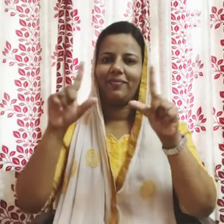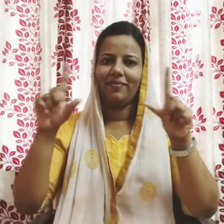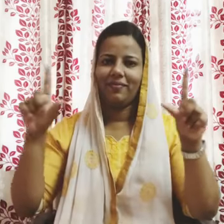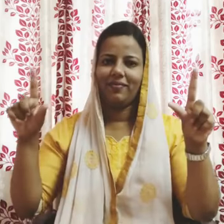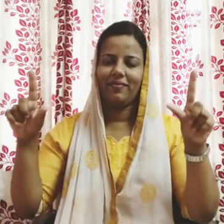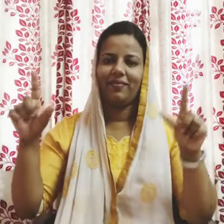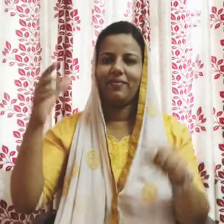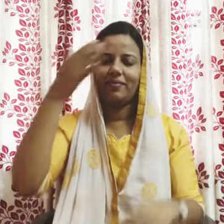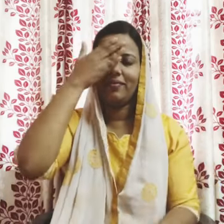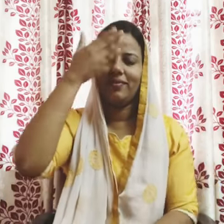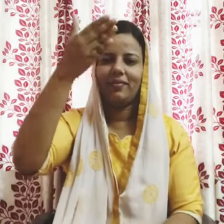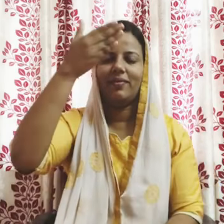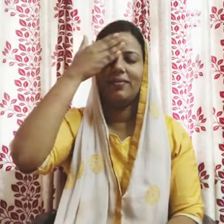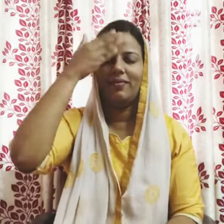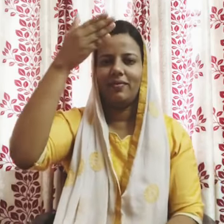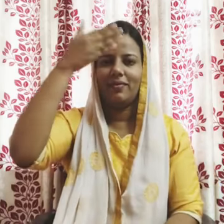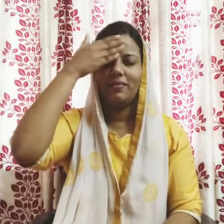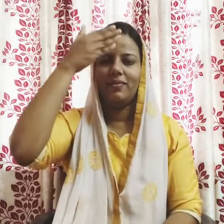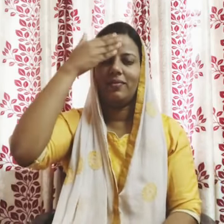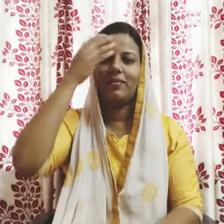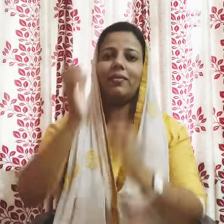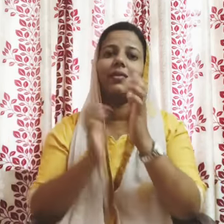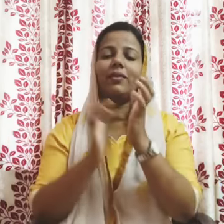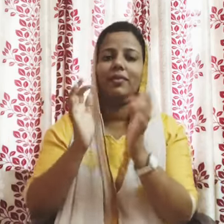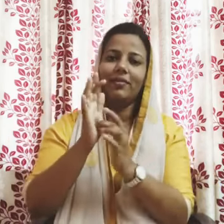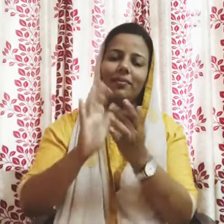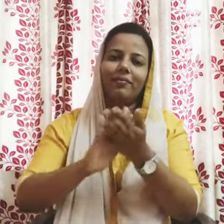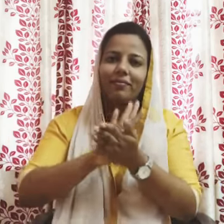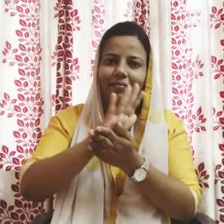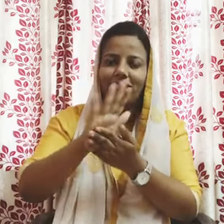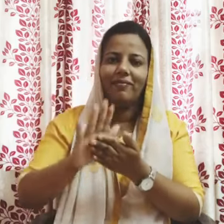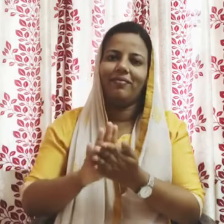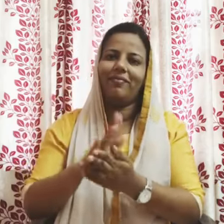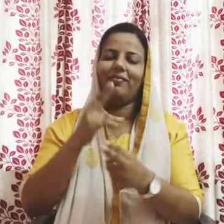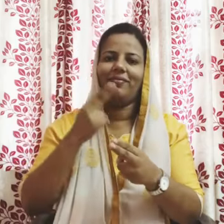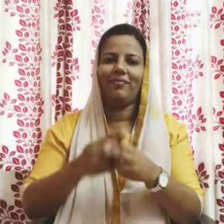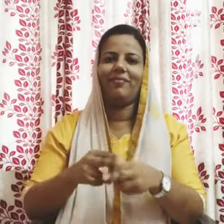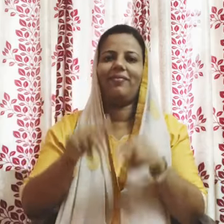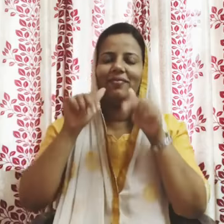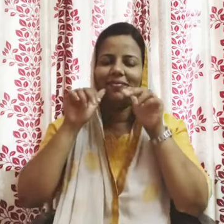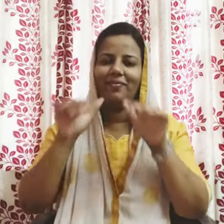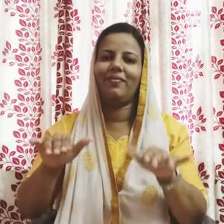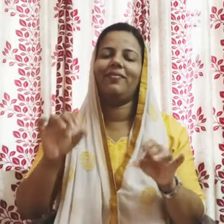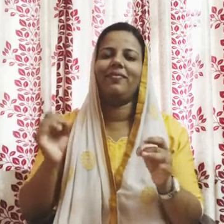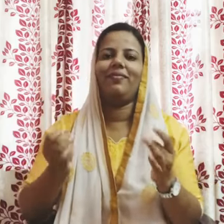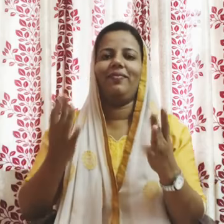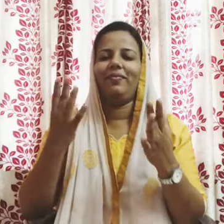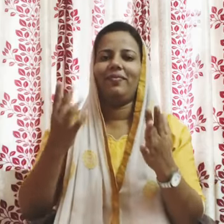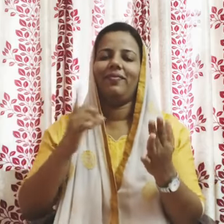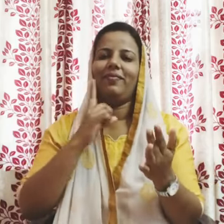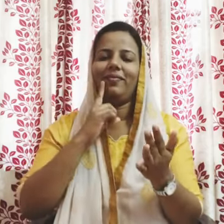പ്രൈസ് ദി ലോർഡ്. ഹല്ലേലൂയ. സ്തോത്രം സ്തോത്രം സ്തോത്രം. കർത്താവിന്റെ അതിപരിശുദ്ധമായ തിരുനാമം ഈ അനുഗ്രഹിക്കപ്പെട്ട